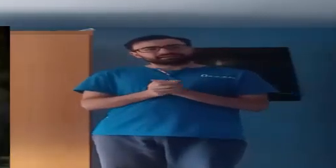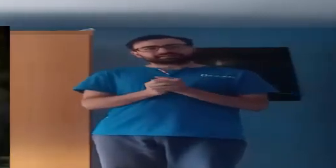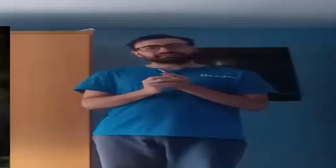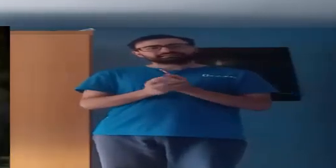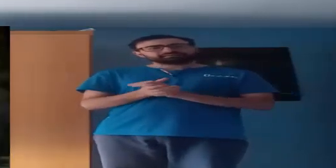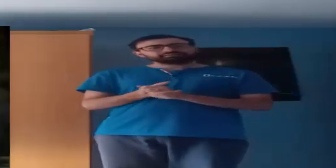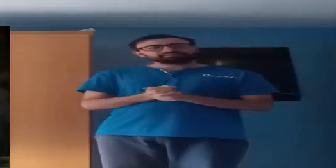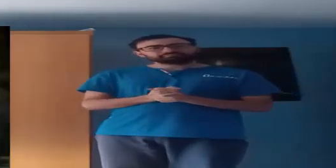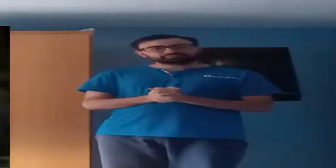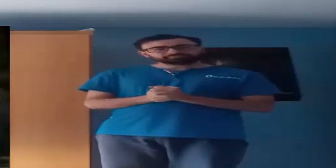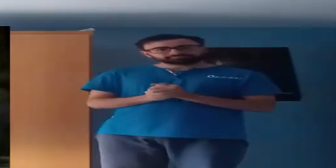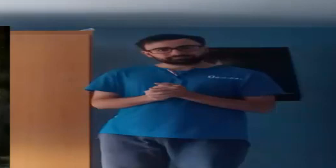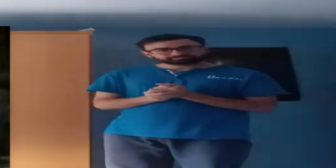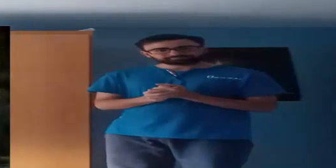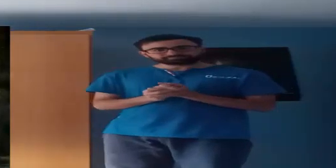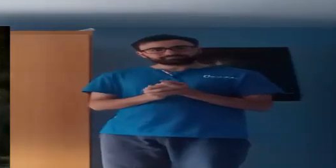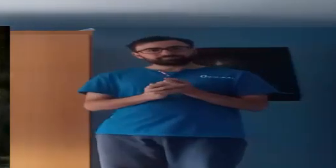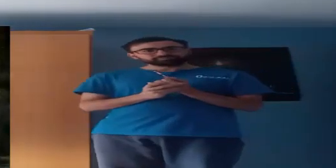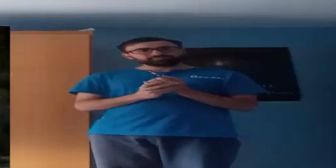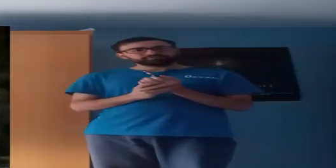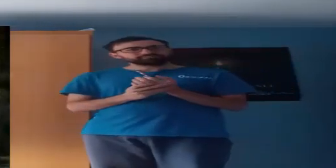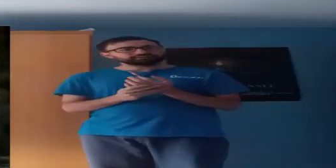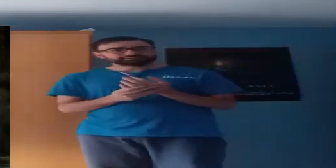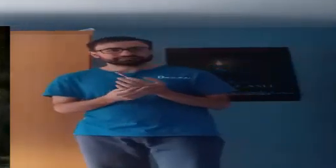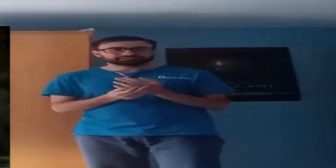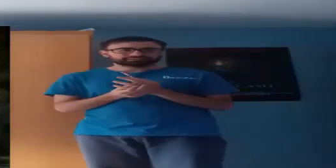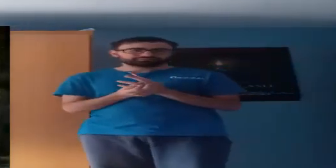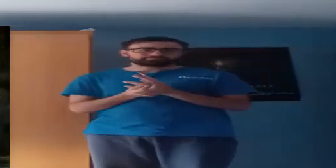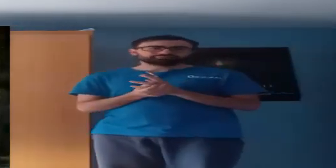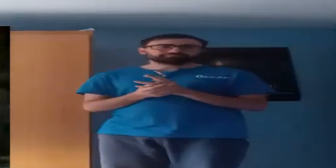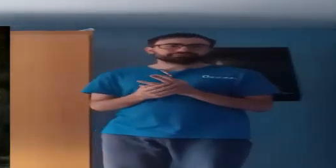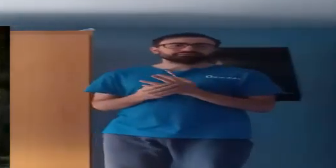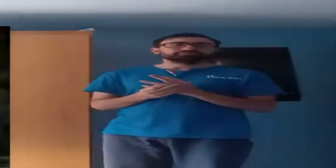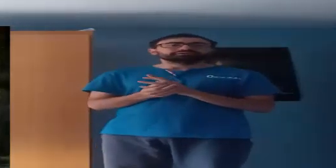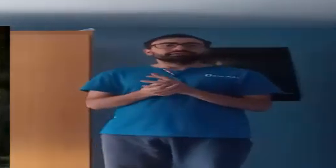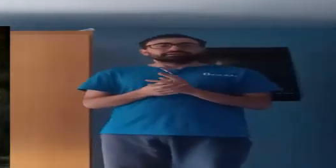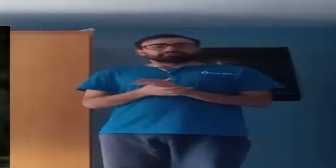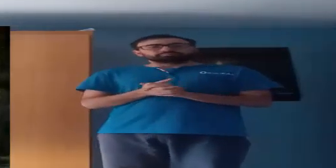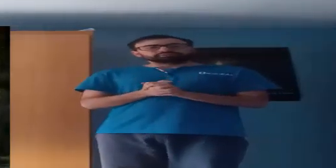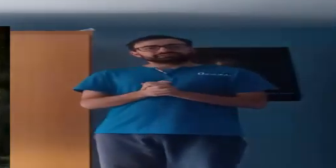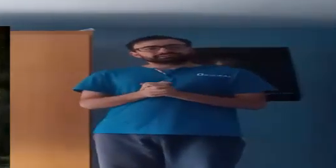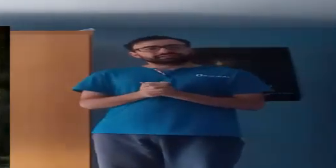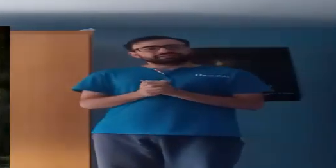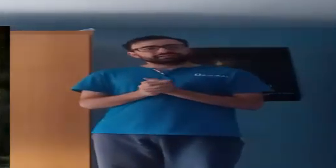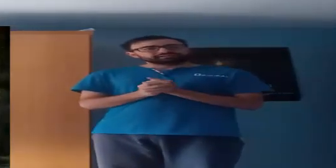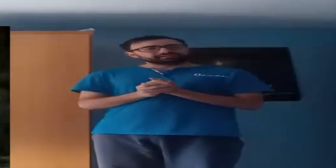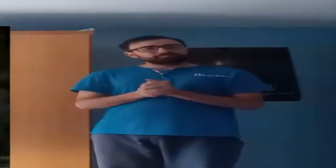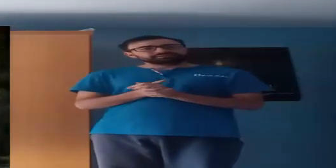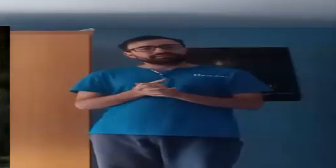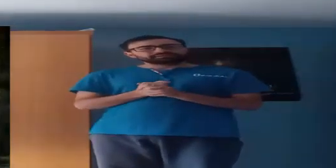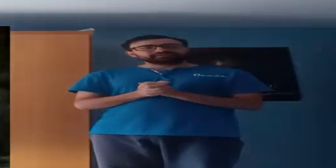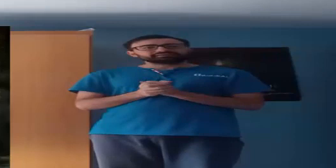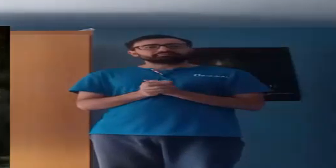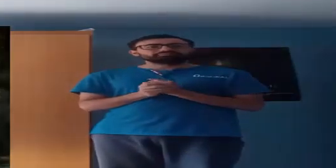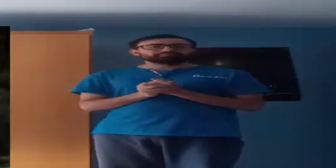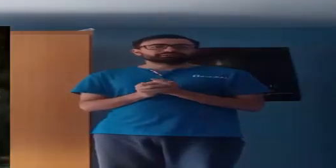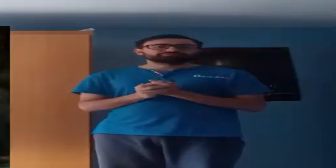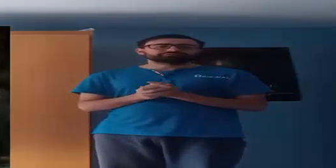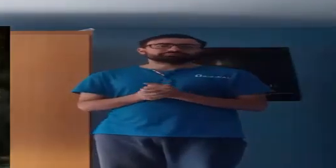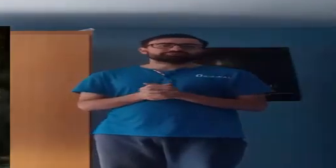la casa del Olimpo, en la casa del inframundo, perdón, pues le pide que le devuelva a su